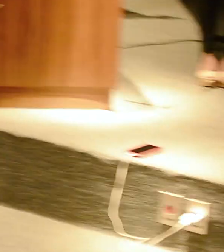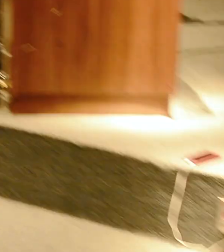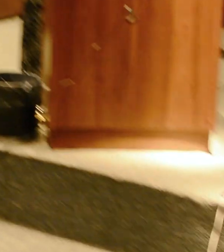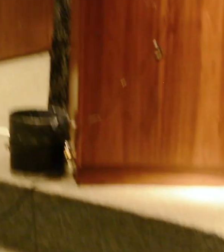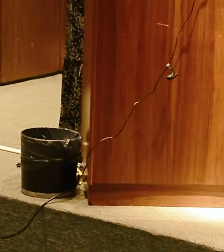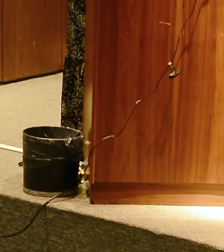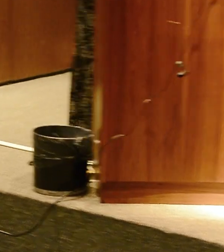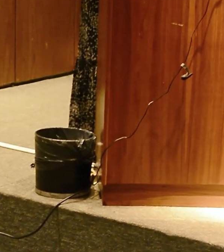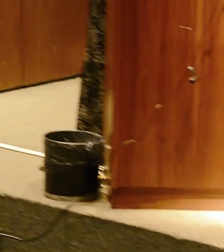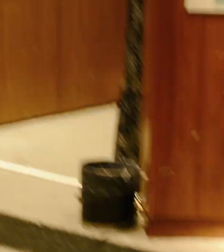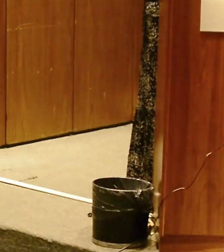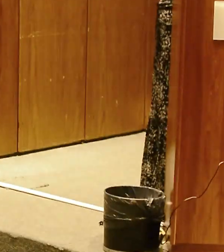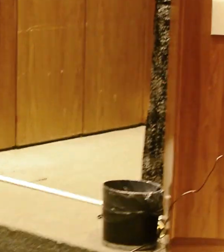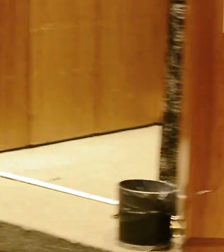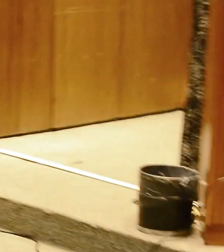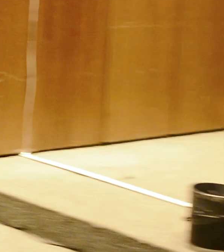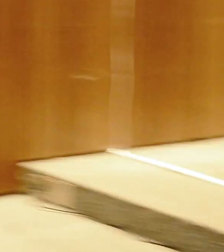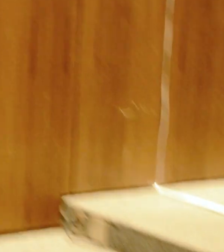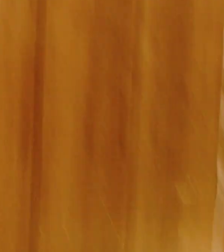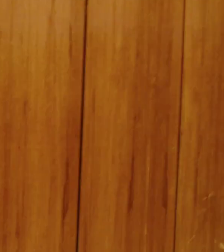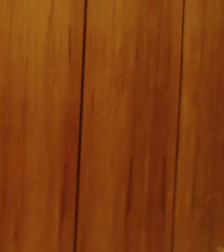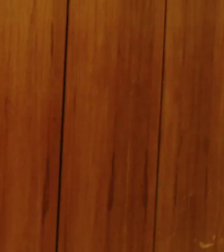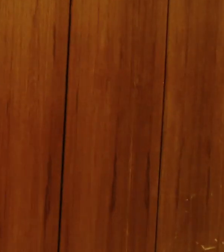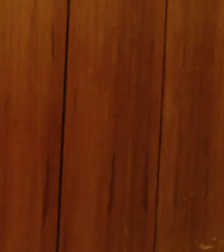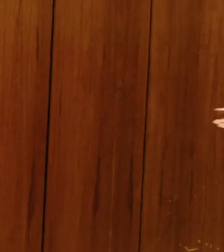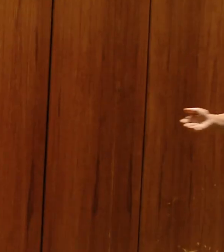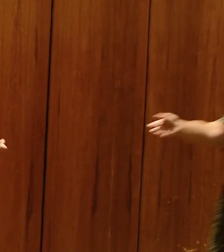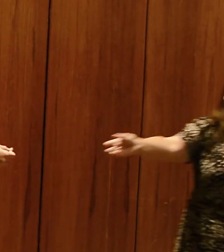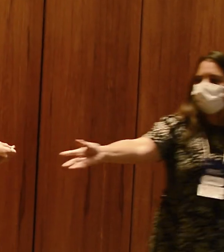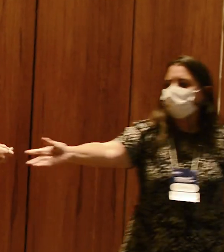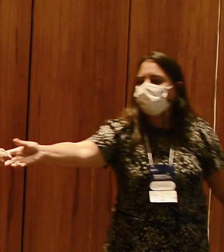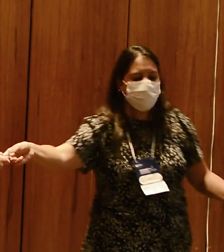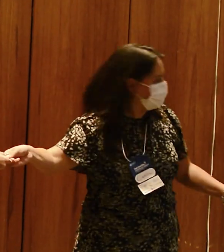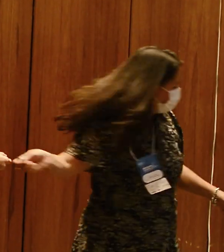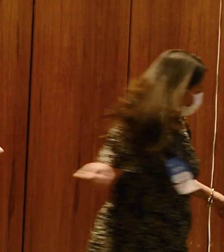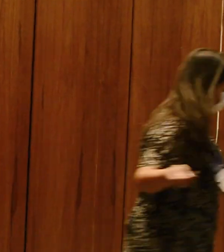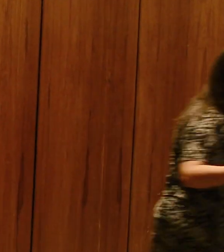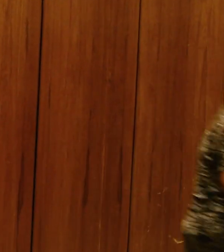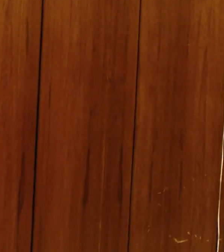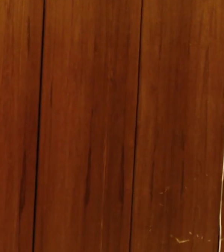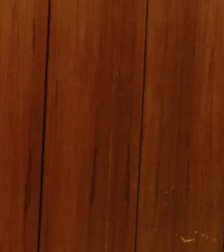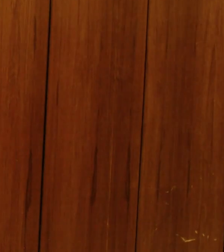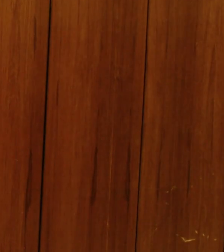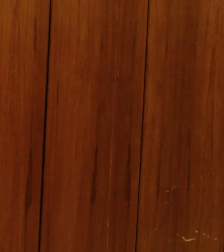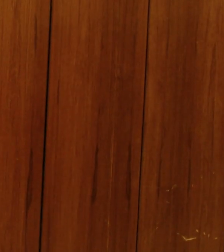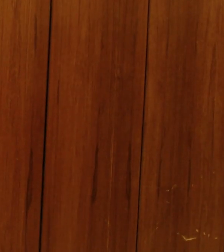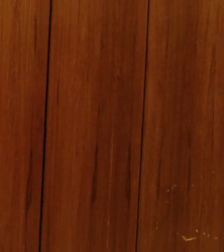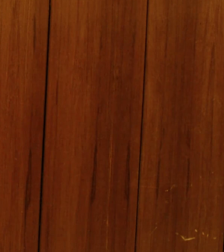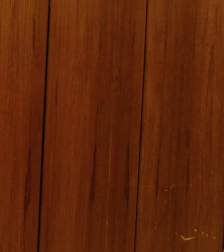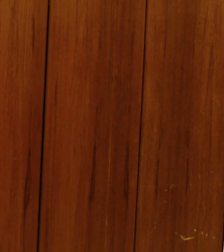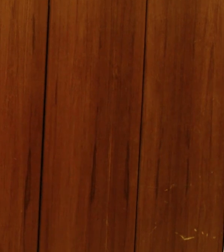UNIC, residência médica em otorrinolaringologia, Hospital Santa Marcelina, São Paulo, fellowship